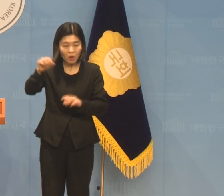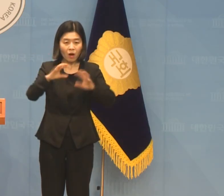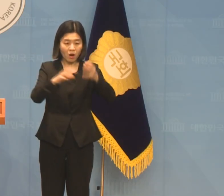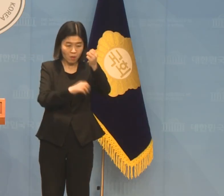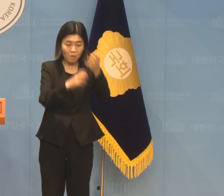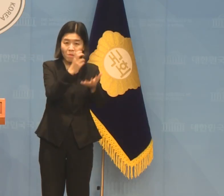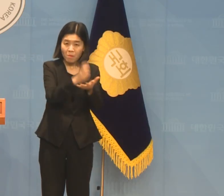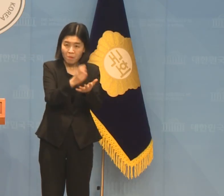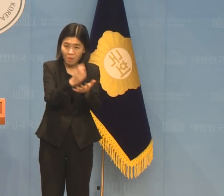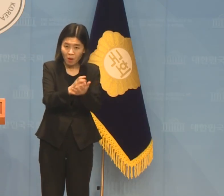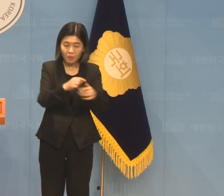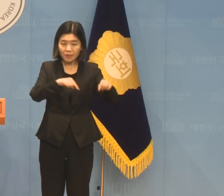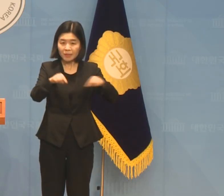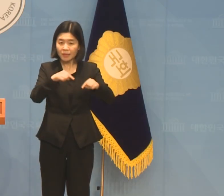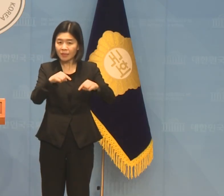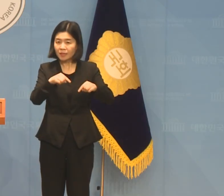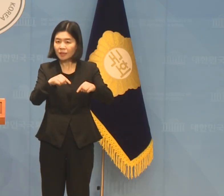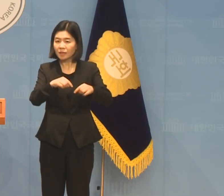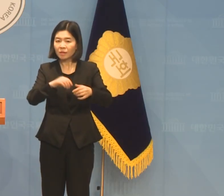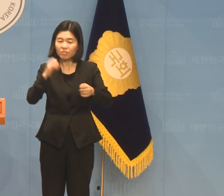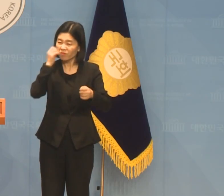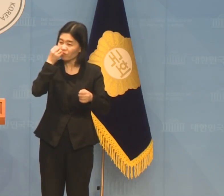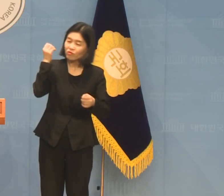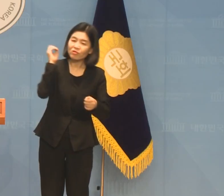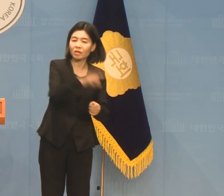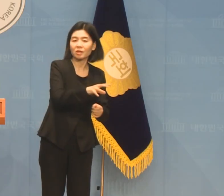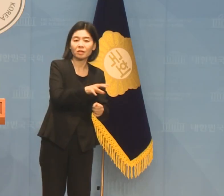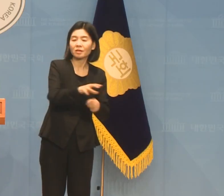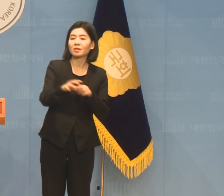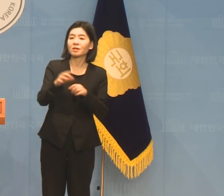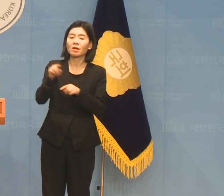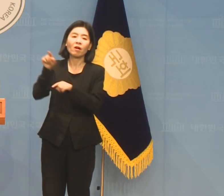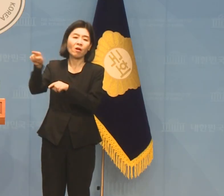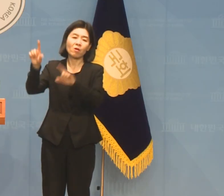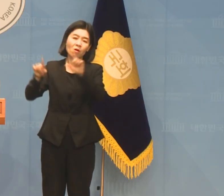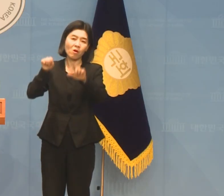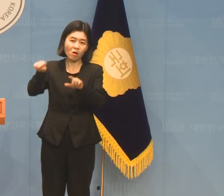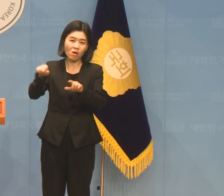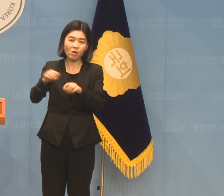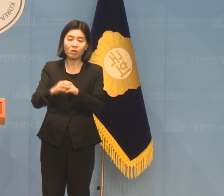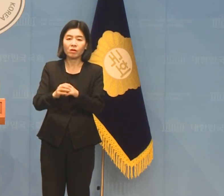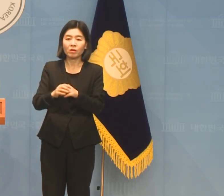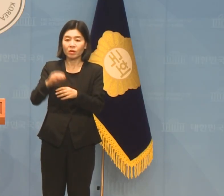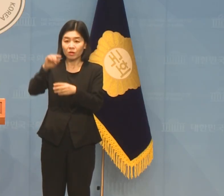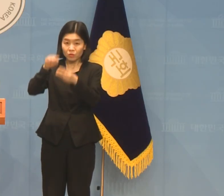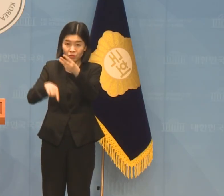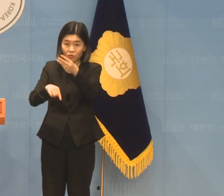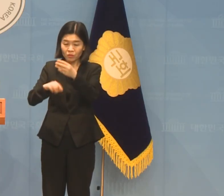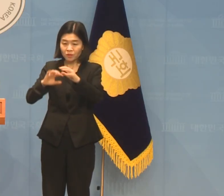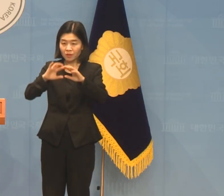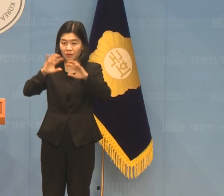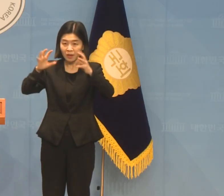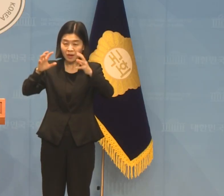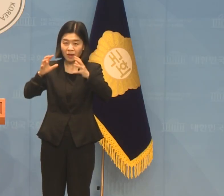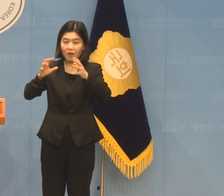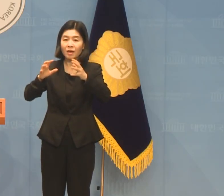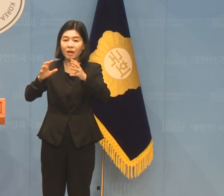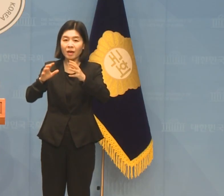대놓고 조롱하고 있습니다. 내란 속의 윤석열을 복귀시키겠다는 것이